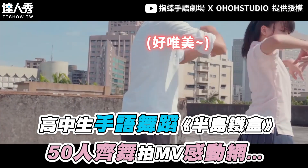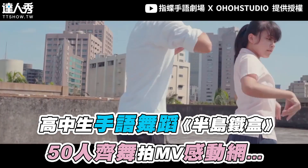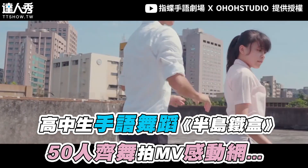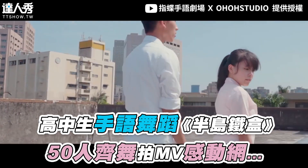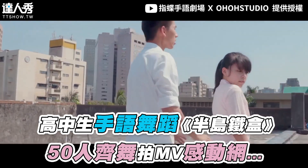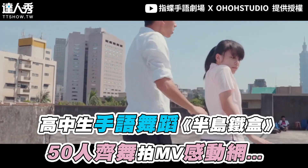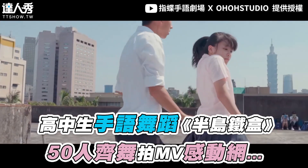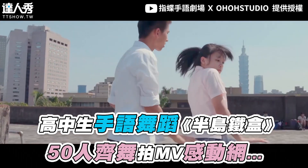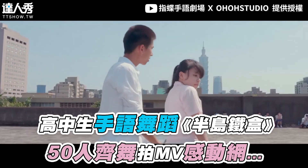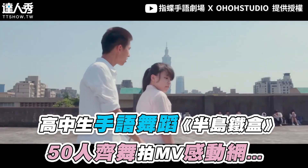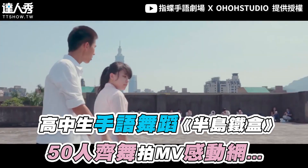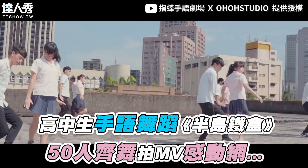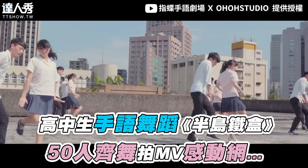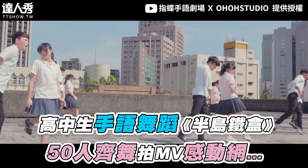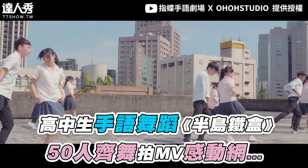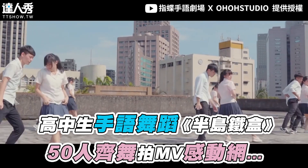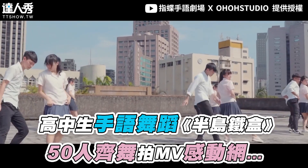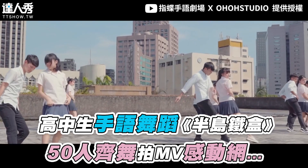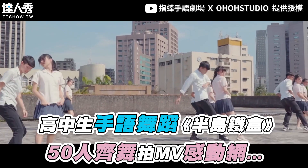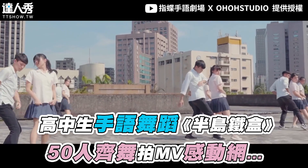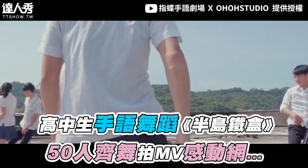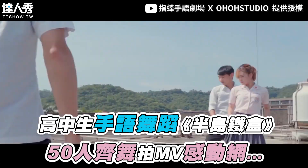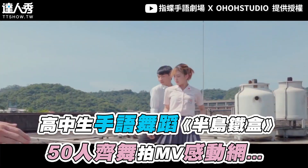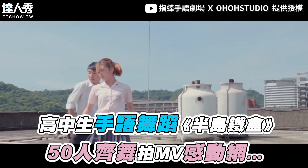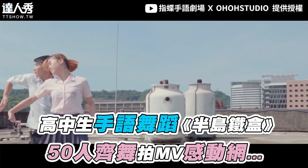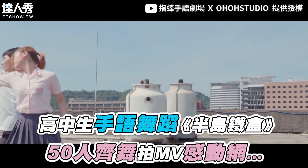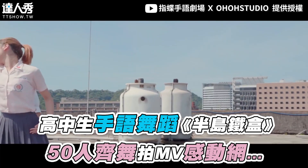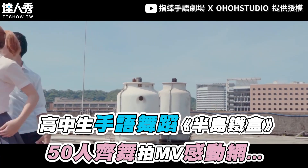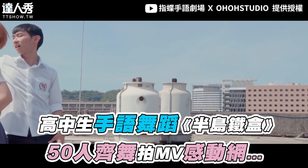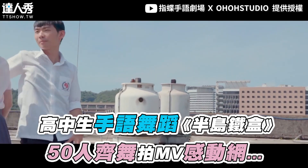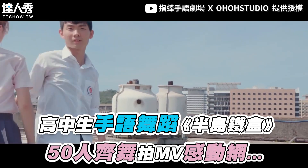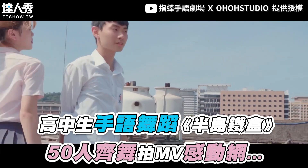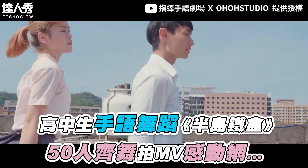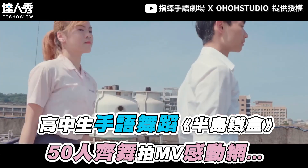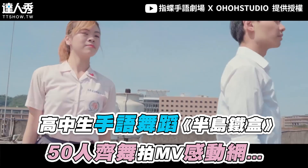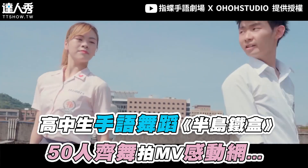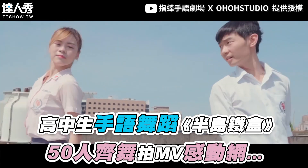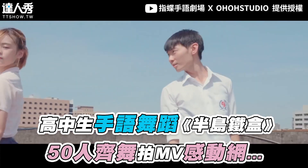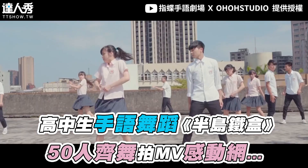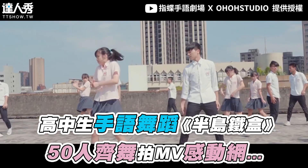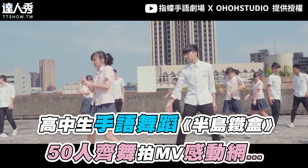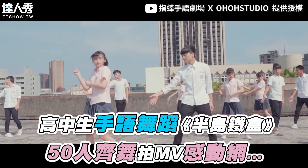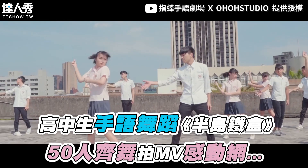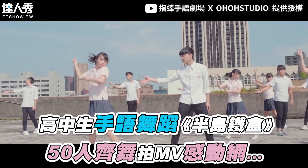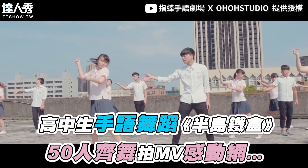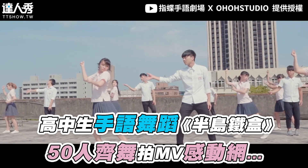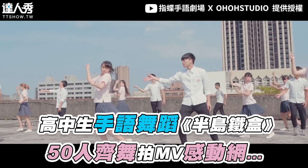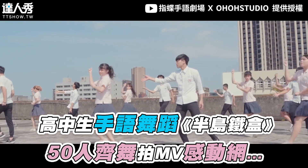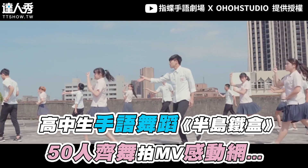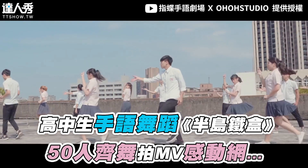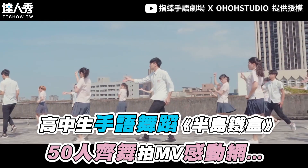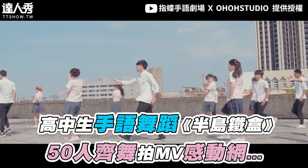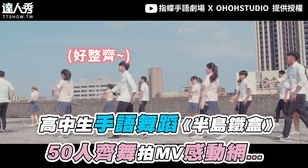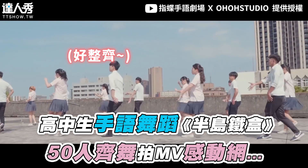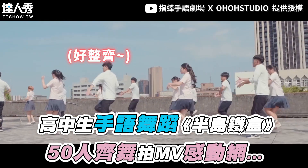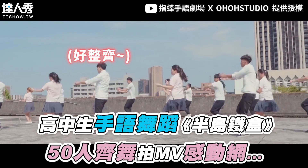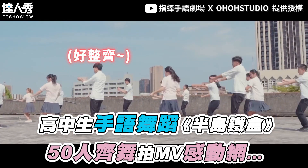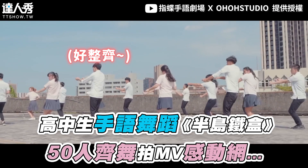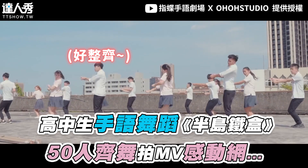怎么这样子，雨还没停你就等伞压走，已